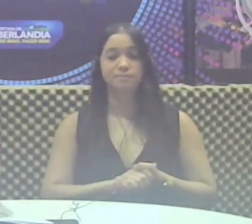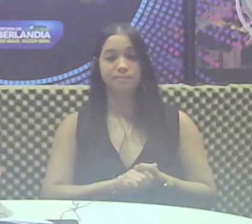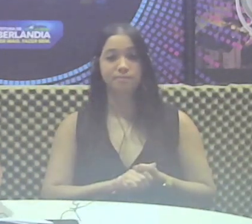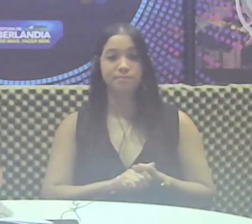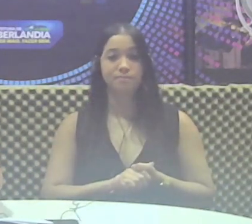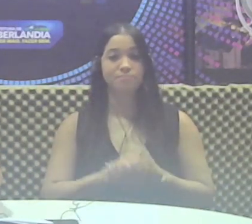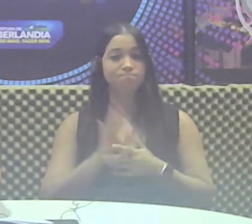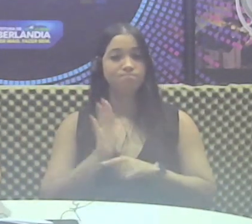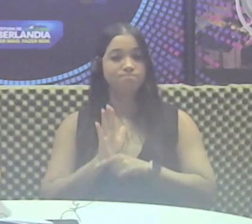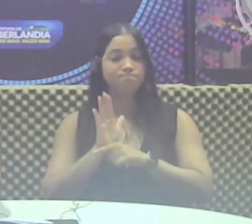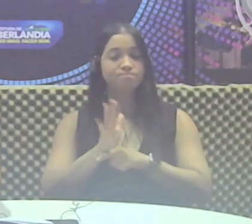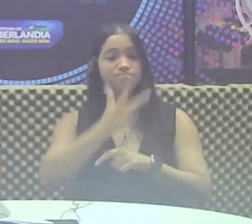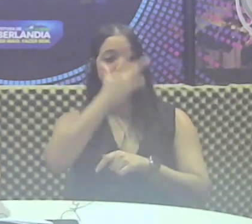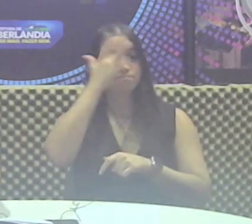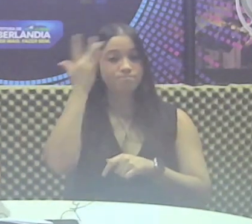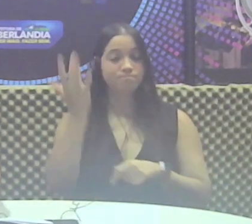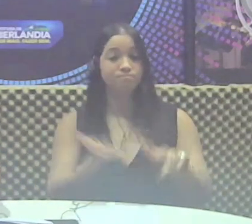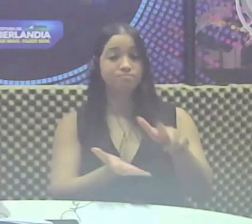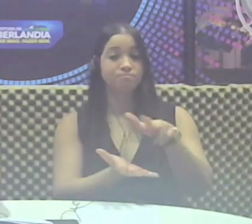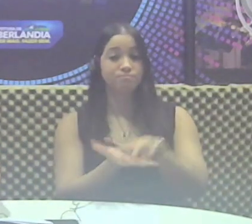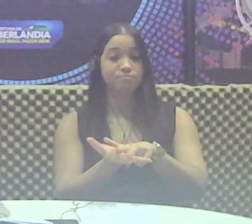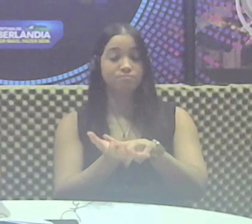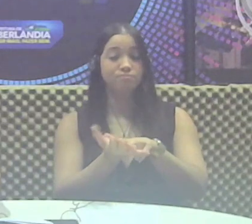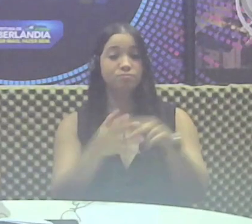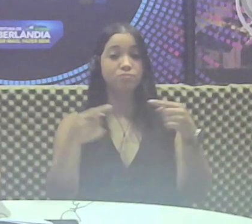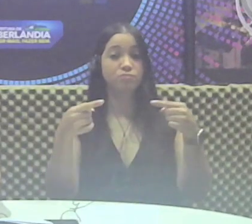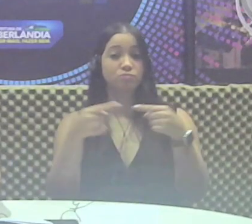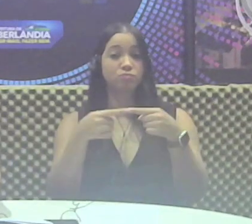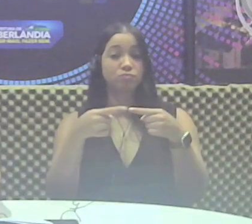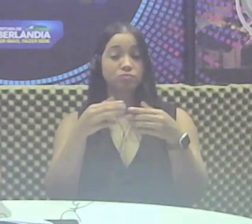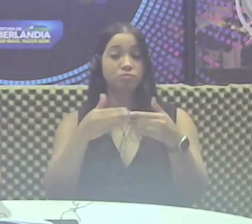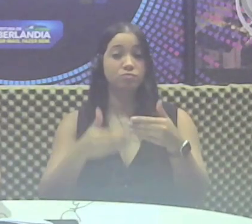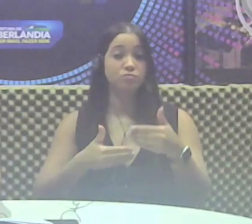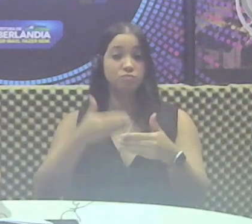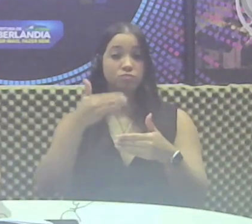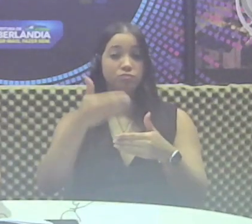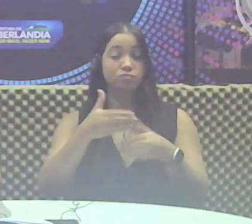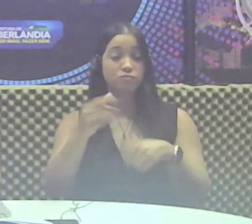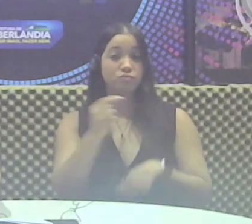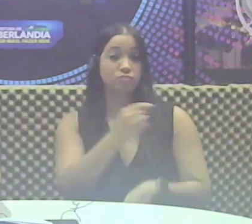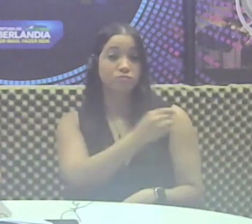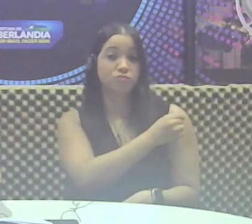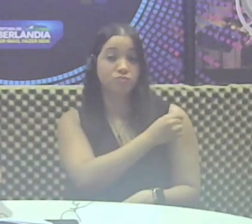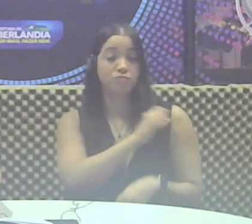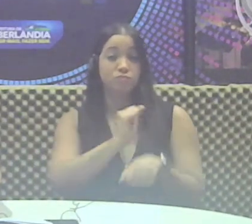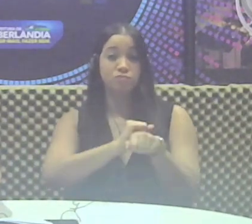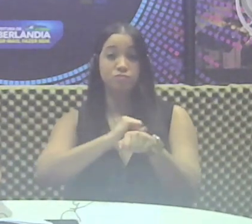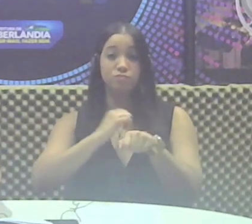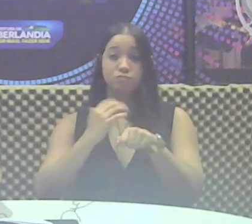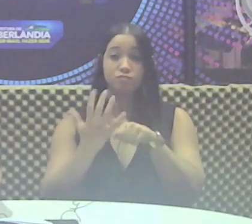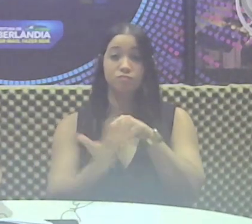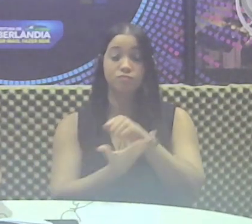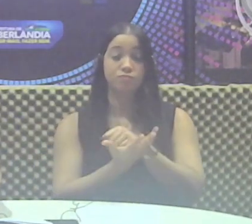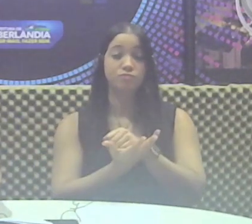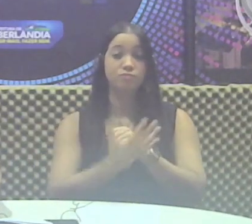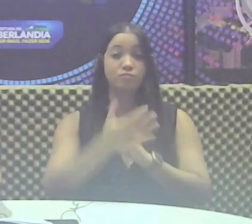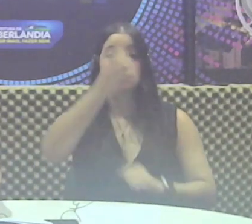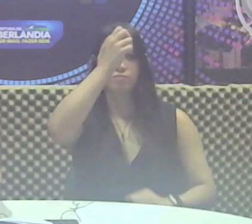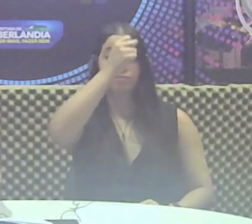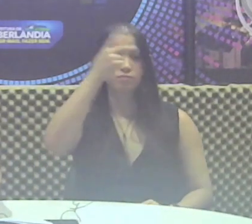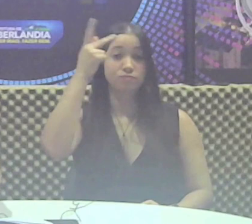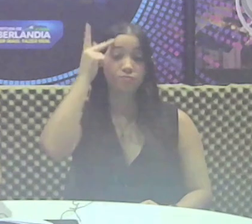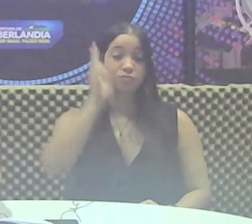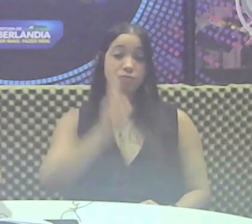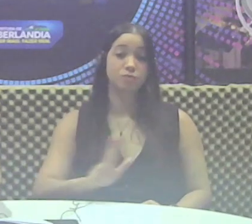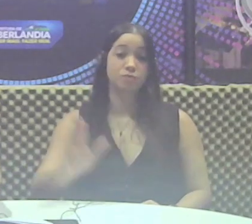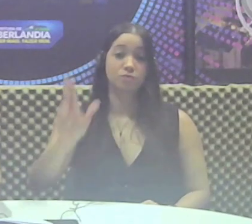Para auxiliar pacientes acamados e que se enquadram na atual etapa da campanha de vacinação contra a Covid-19, a Prefeitura de